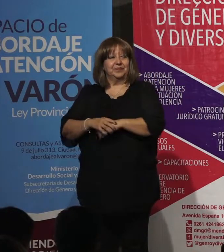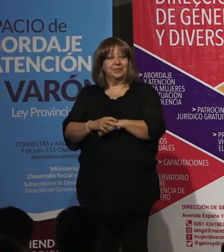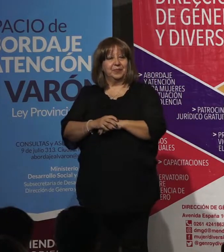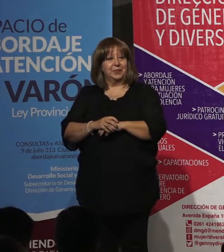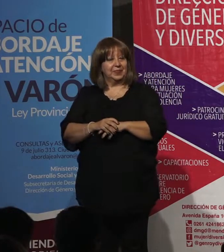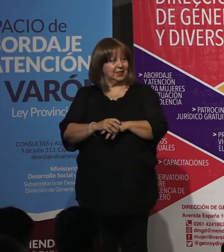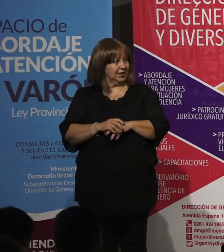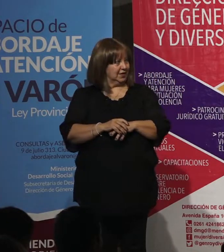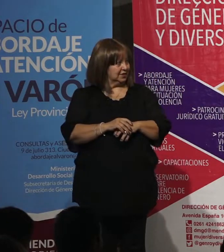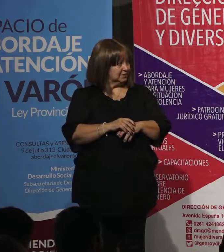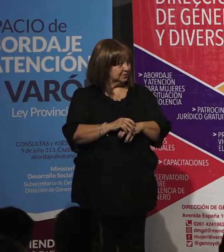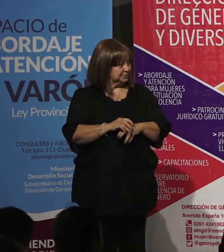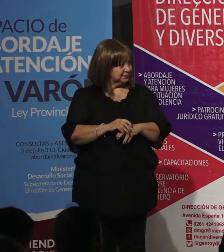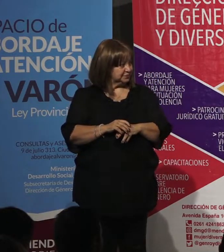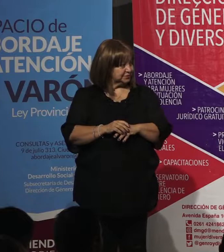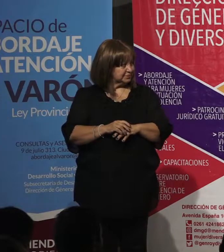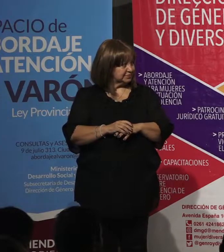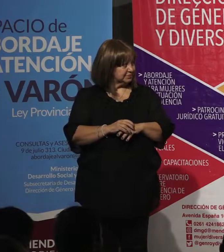poner una imagen?